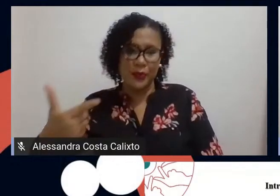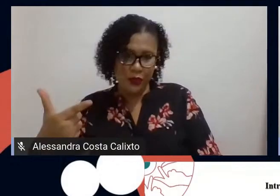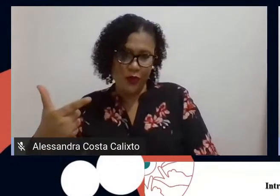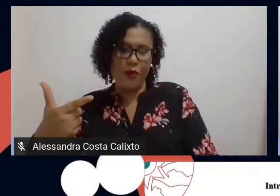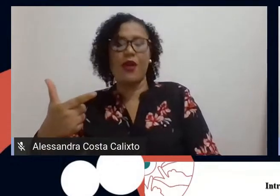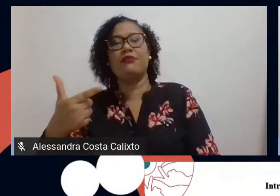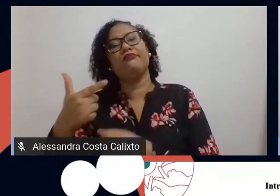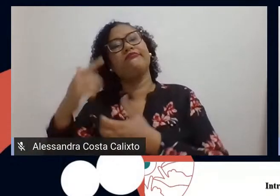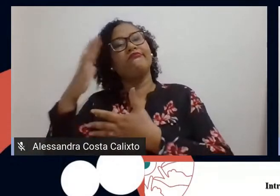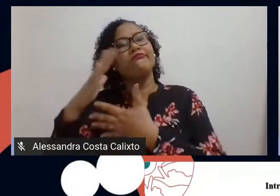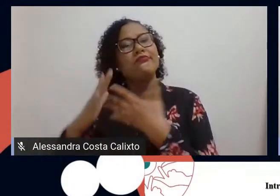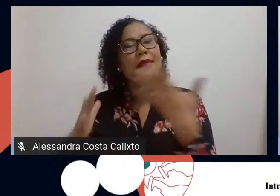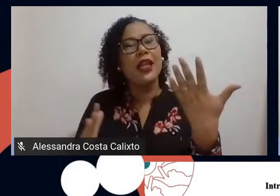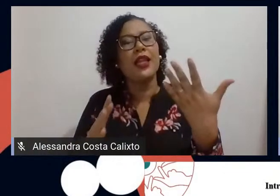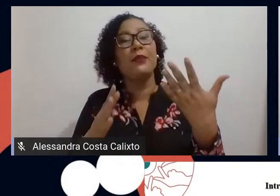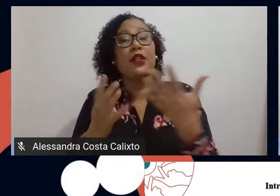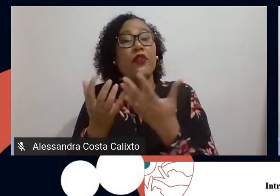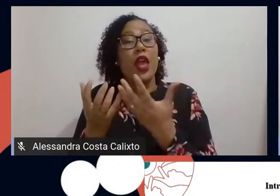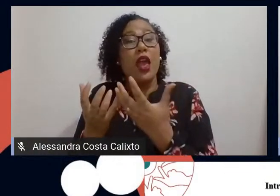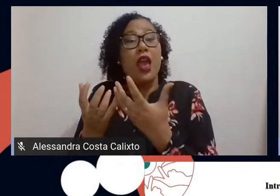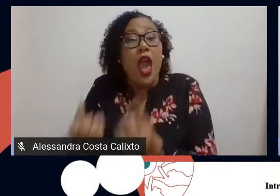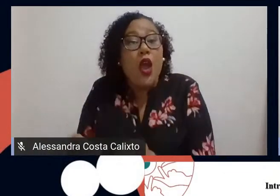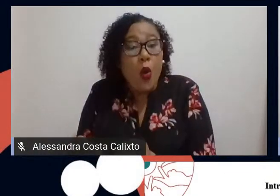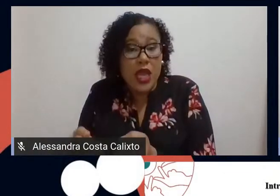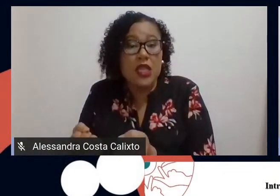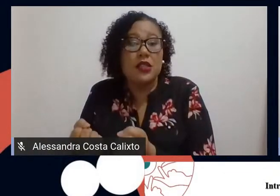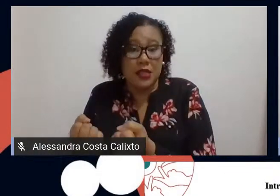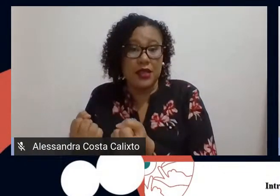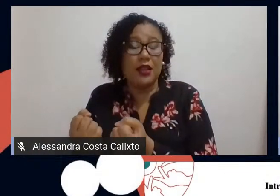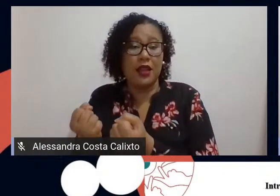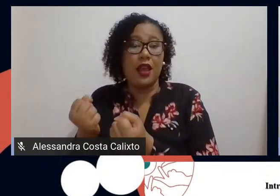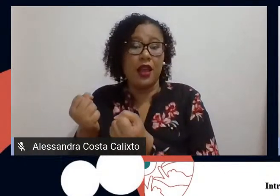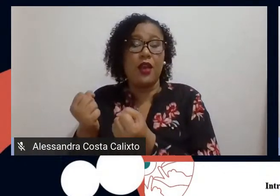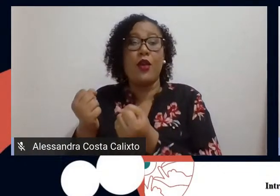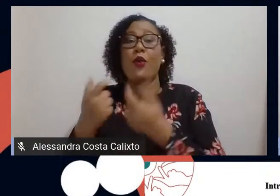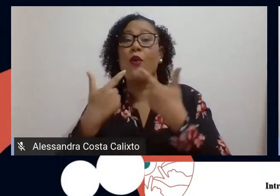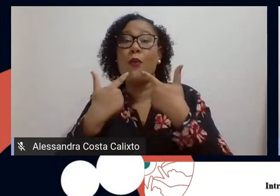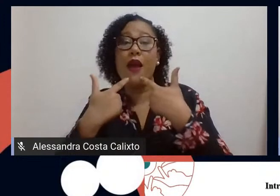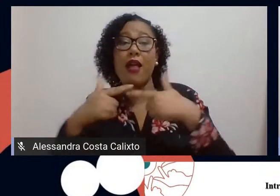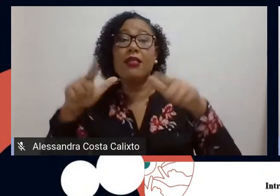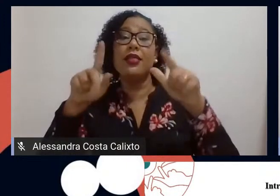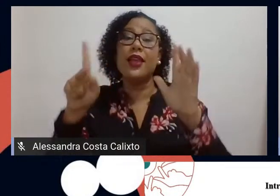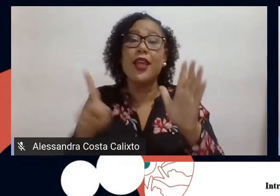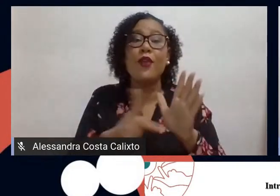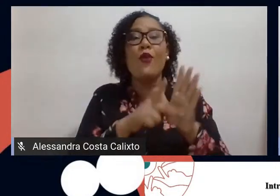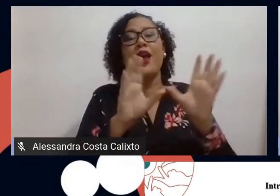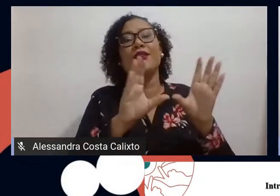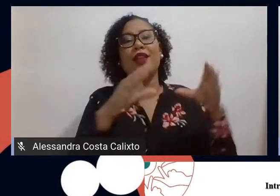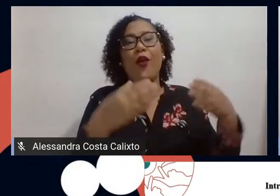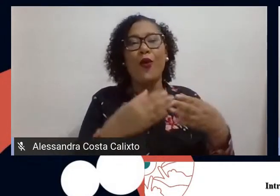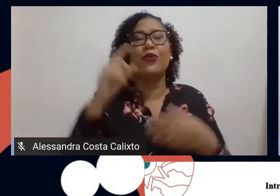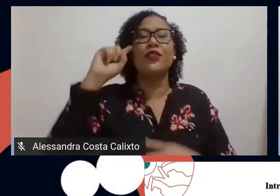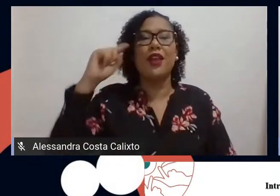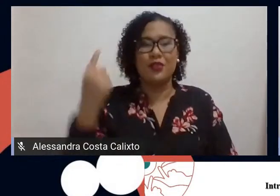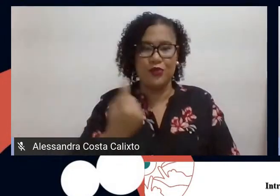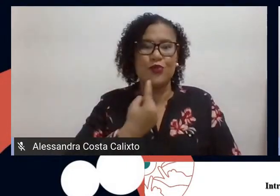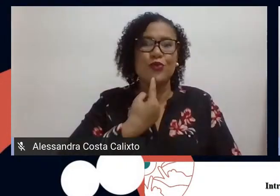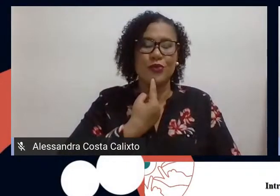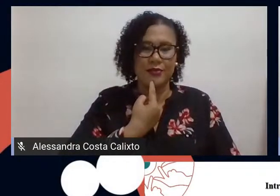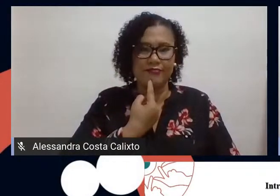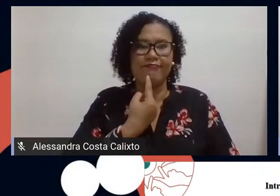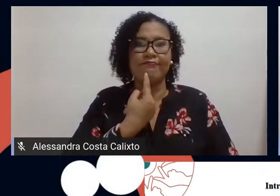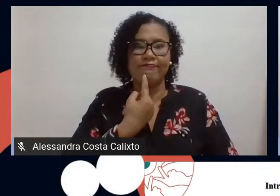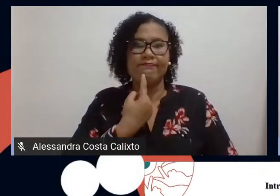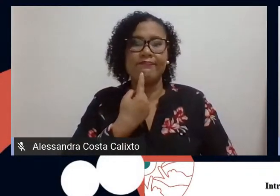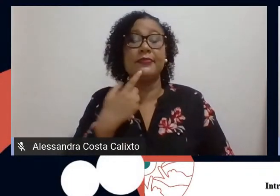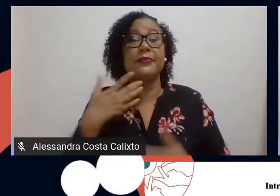Nós já temos conhecimento, né, desde 2002, nós temos o reconhecimento da língua